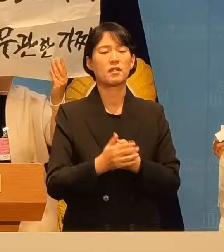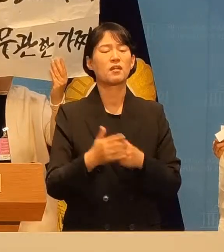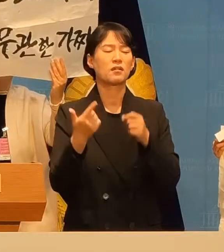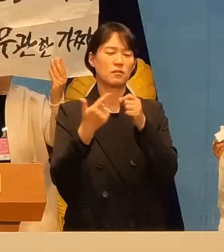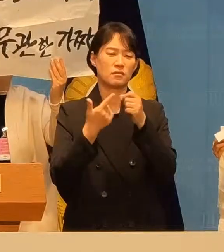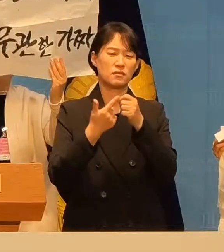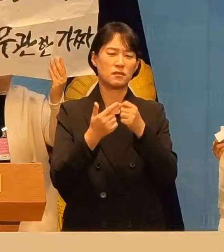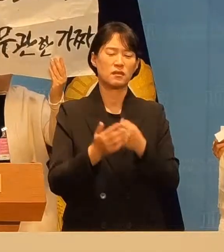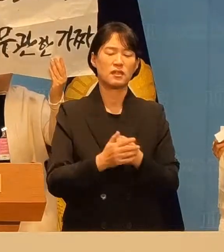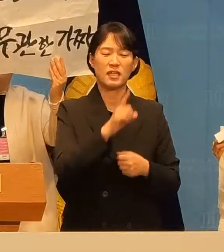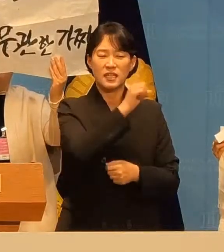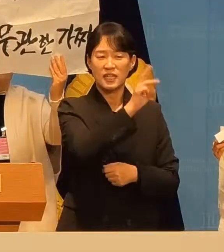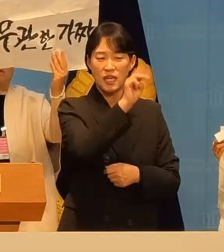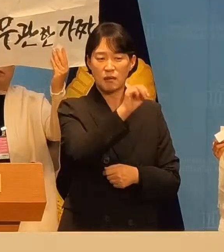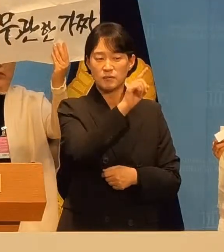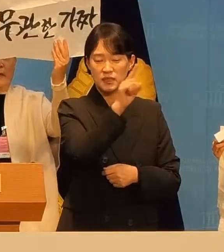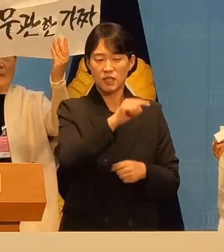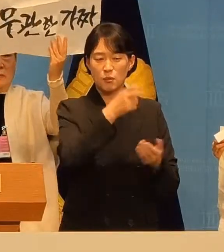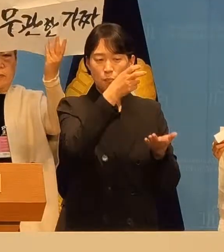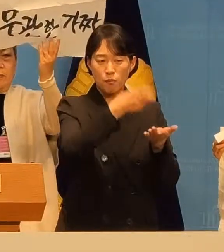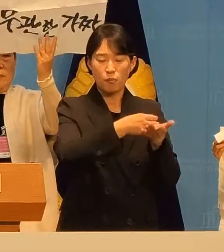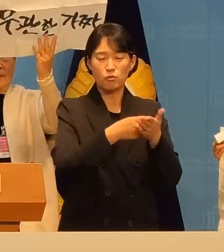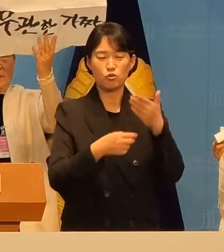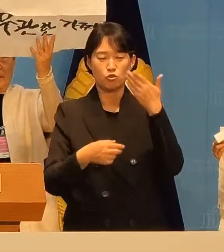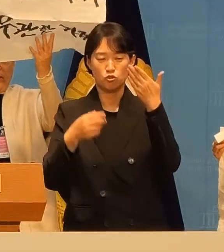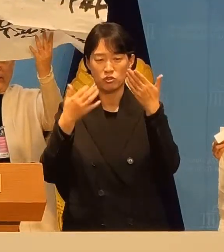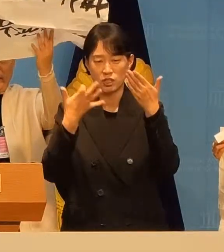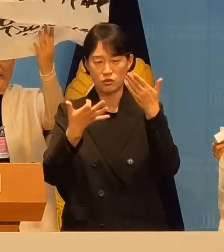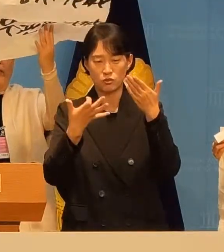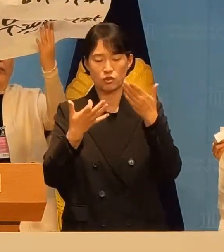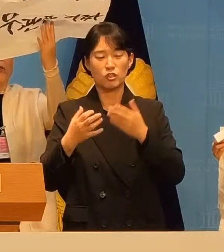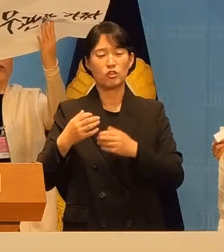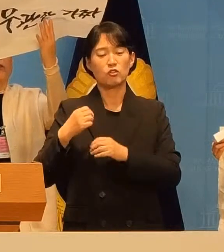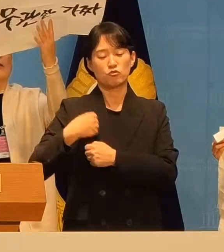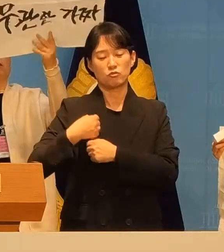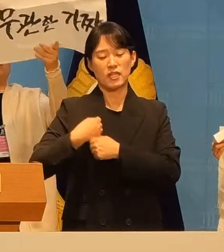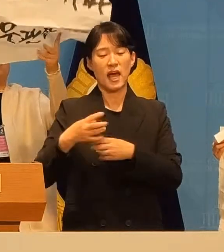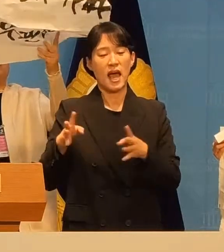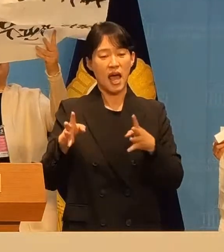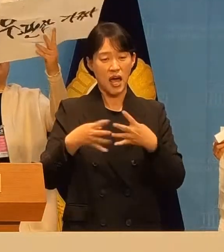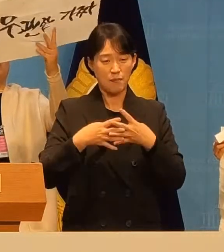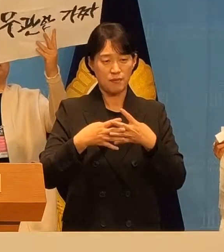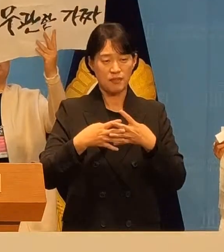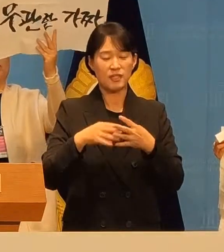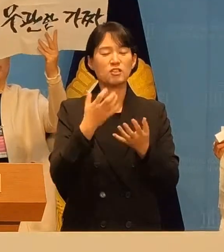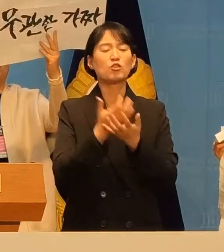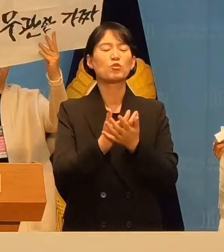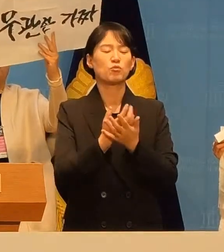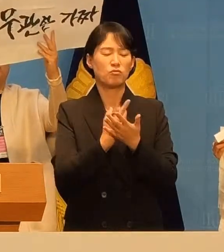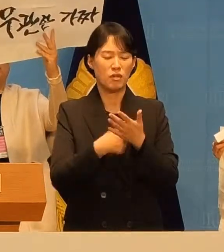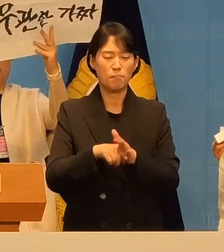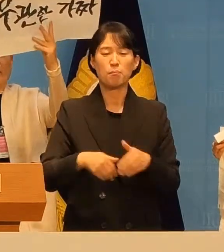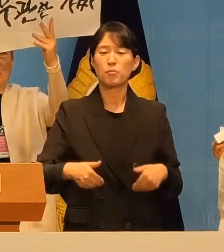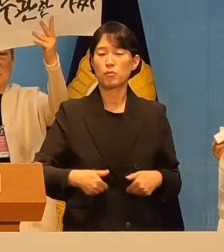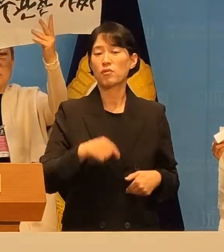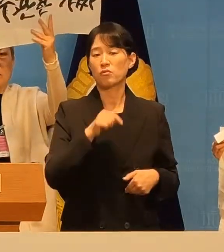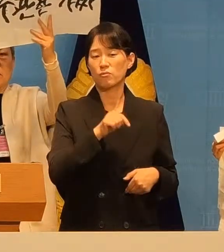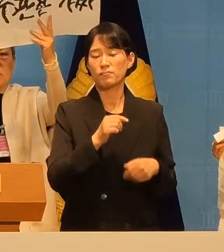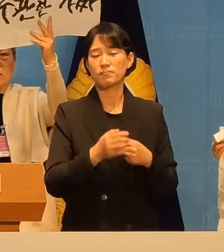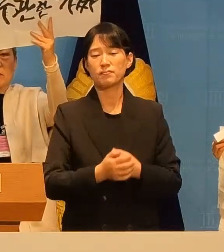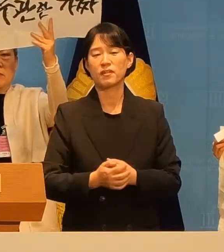여섯째, 비무장지대법은 9.19 남북 군사합의서를 실행하기 위한 이행 법률이다. 9.19 남북